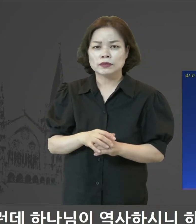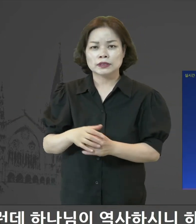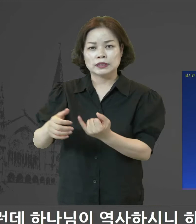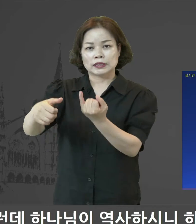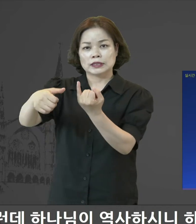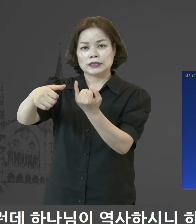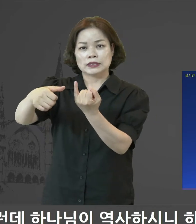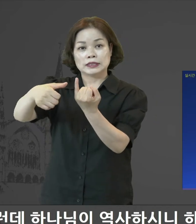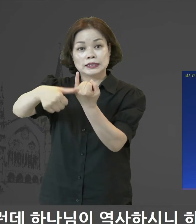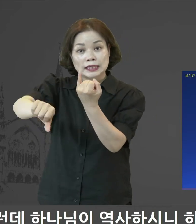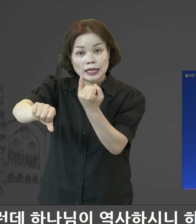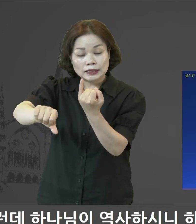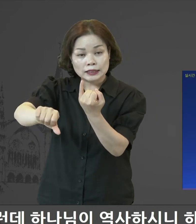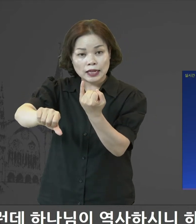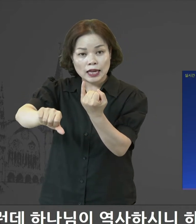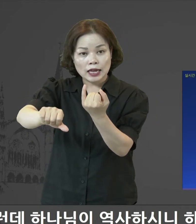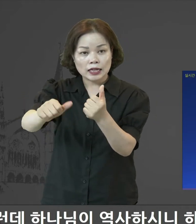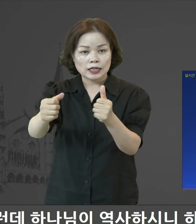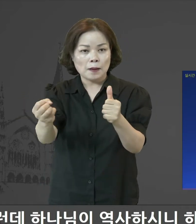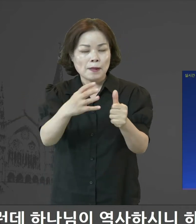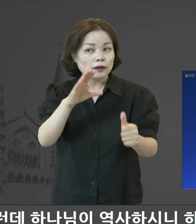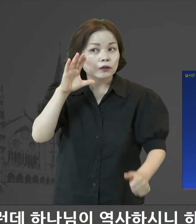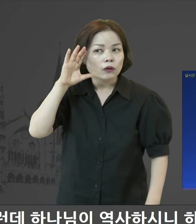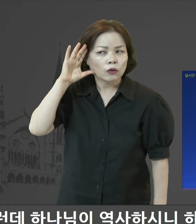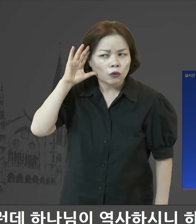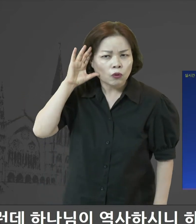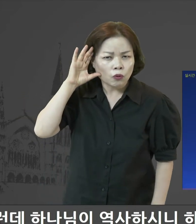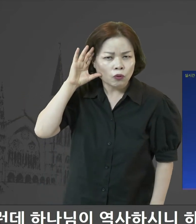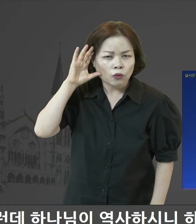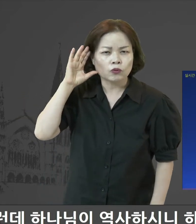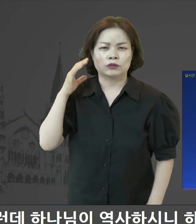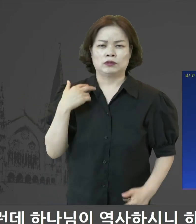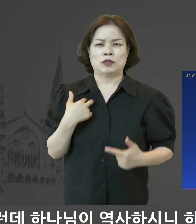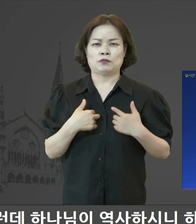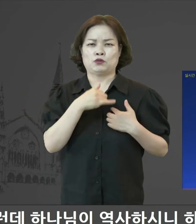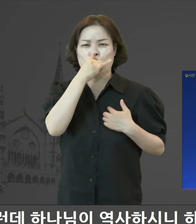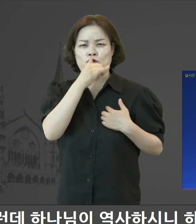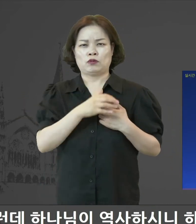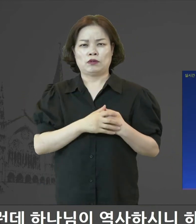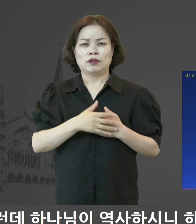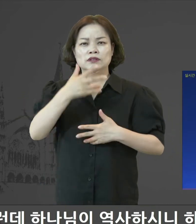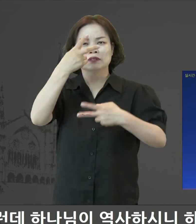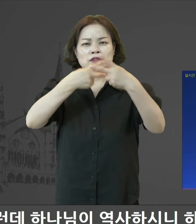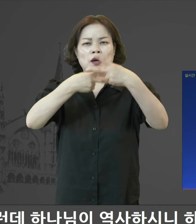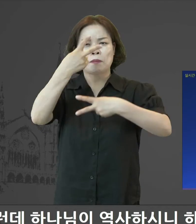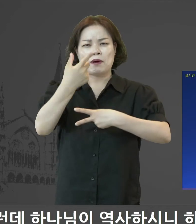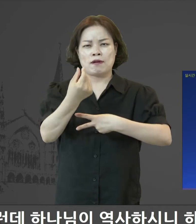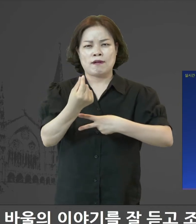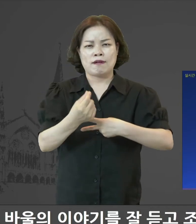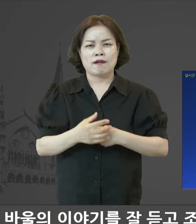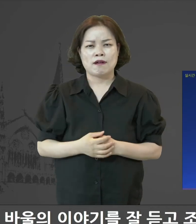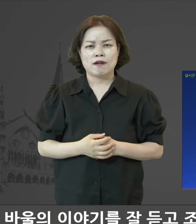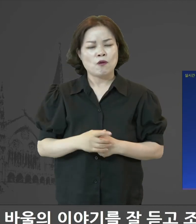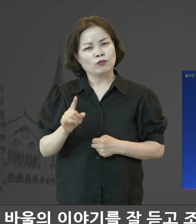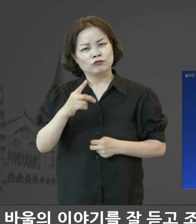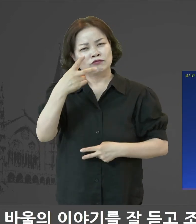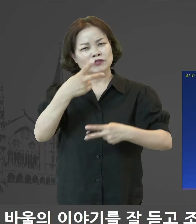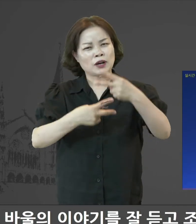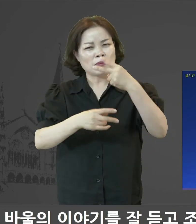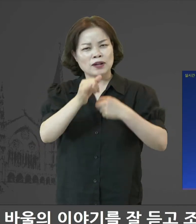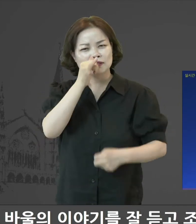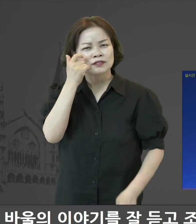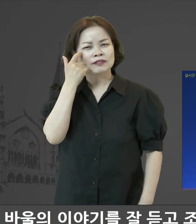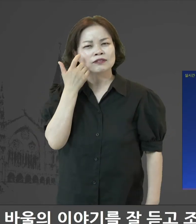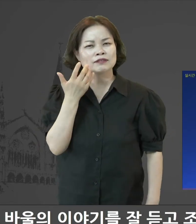생질의 말을 경청하는데, 여기도 재미있어요. 이게 다 드라마라는데도요, 어떻게 이런 드라마가 있을 수